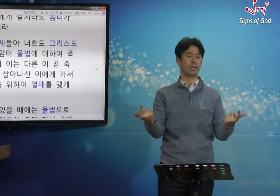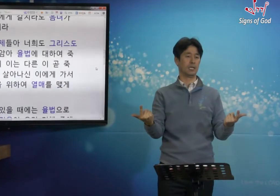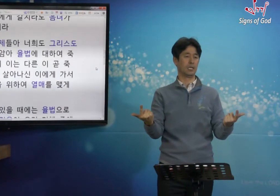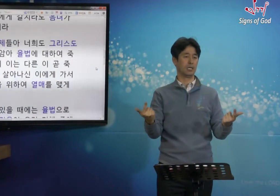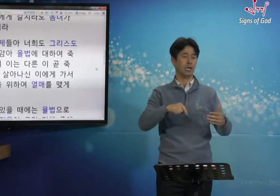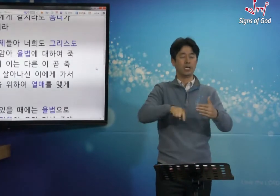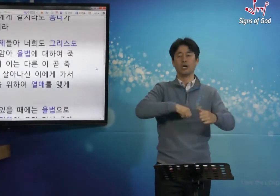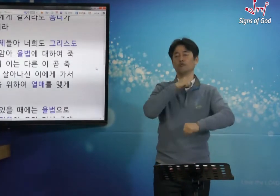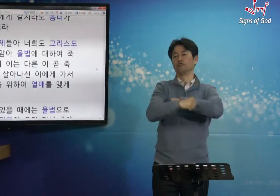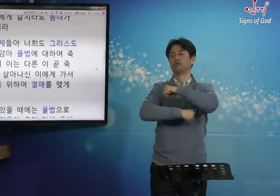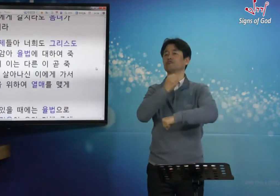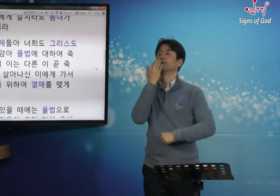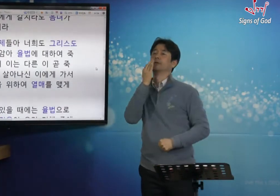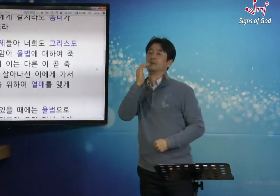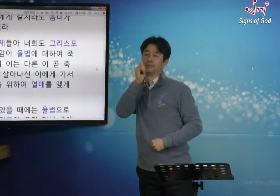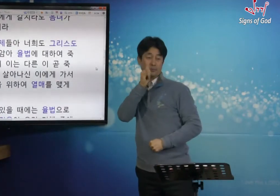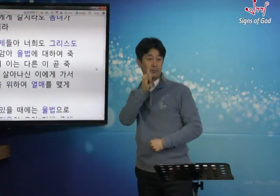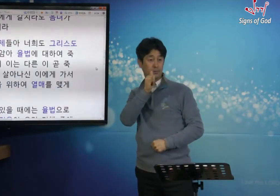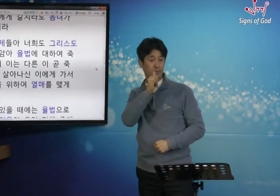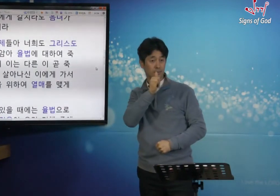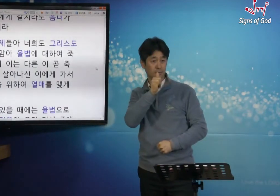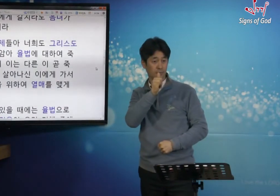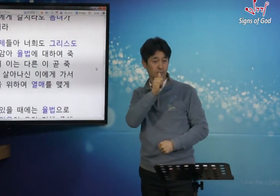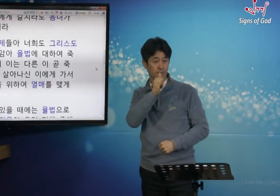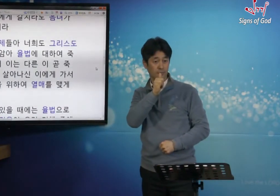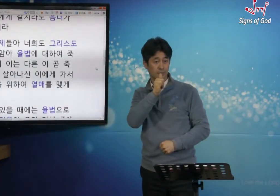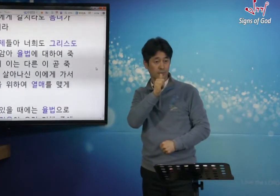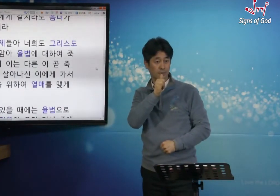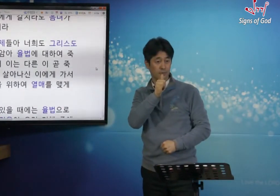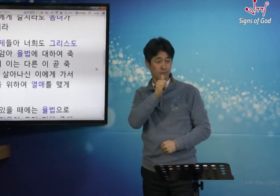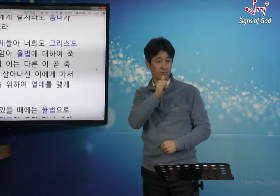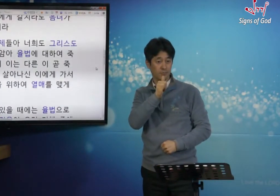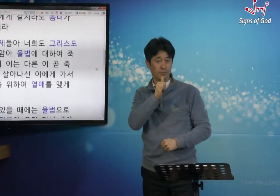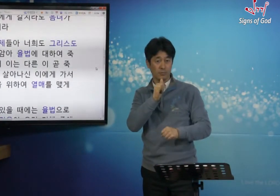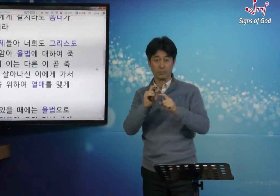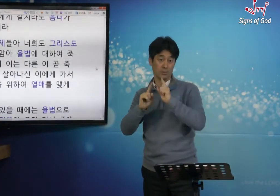함께 부활했기 때문에 또한 죄가 우리를 주장하지 못하게